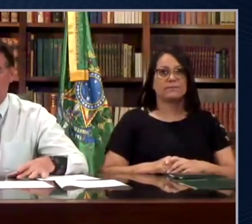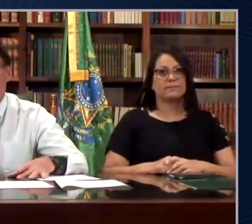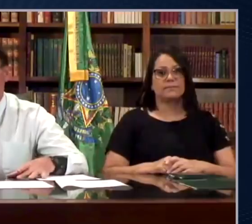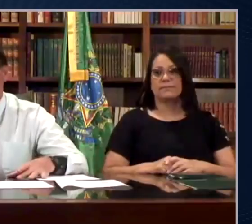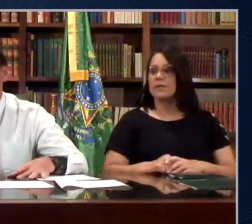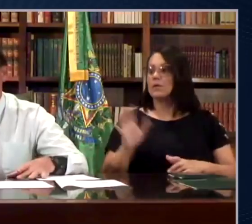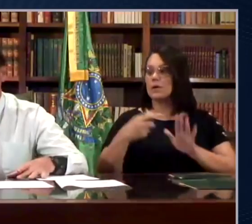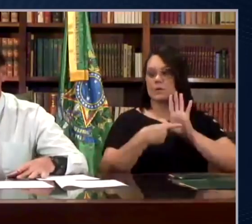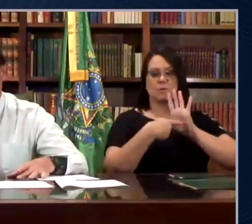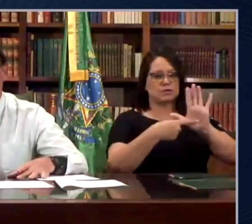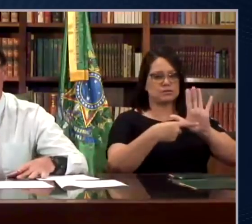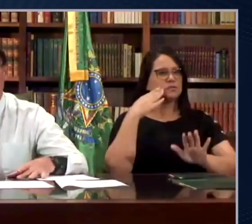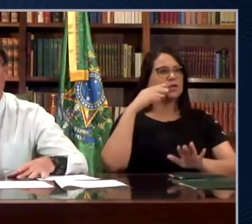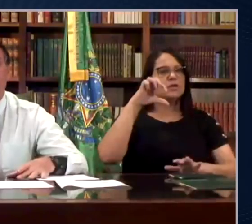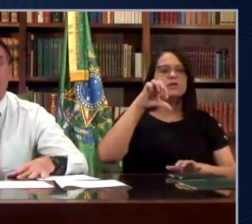aqui,